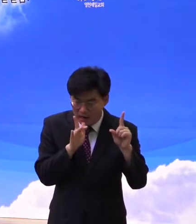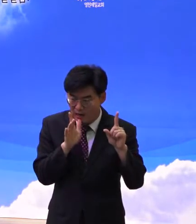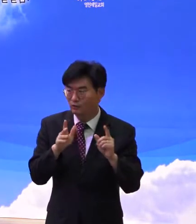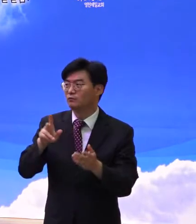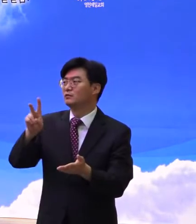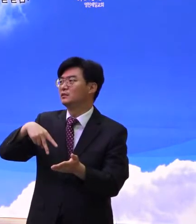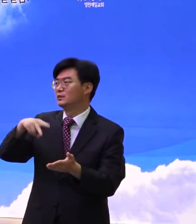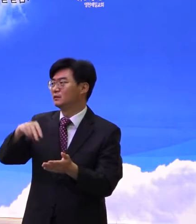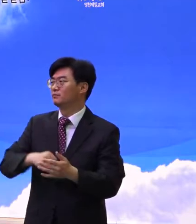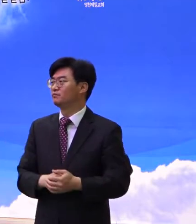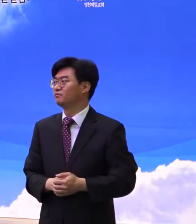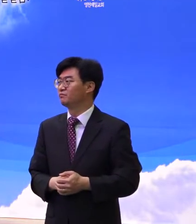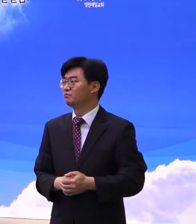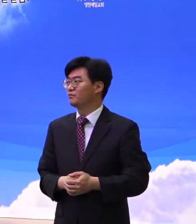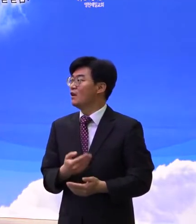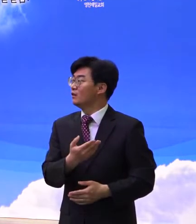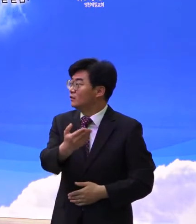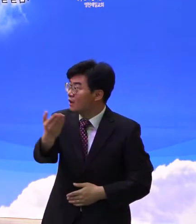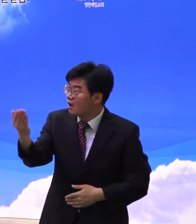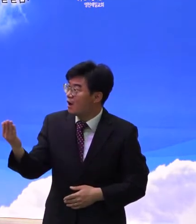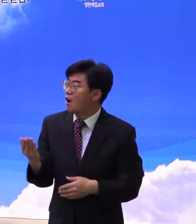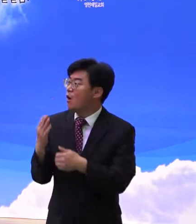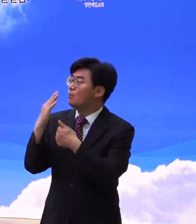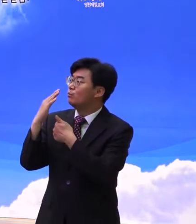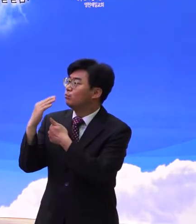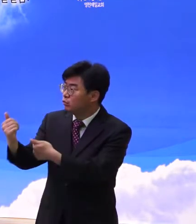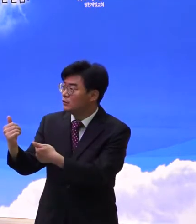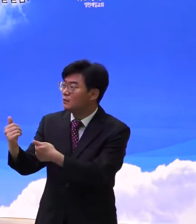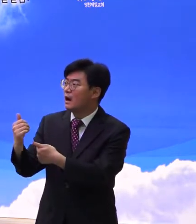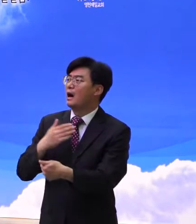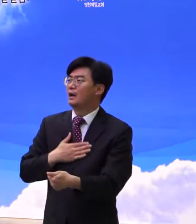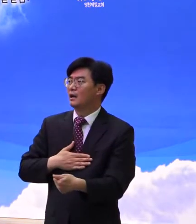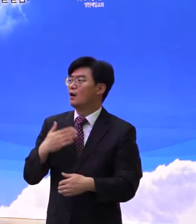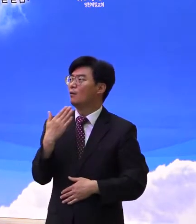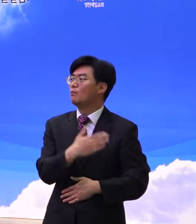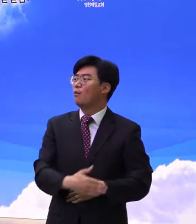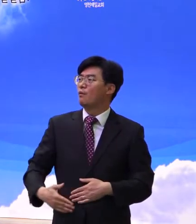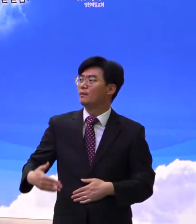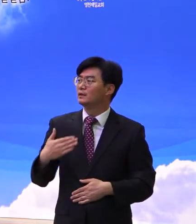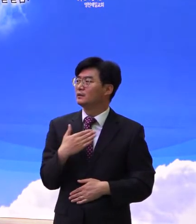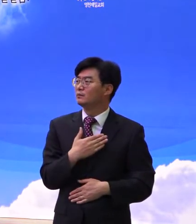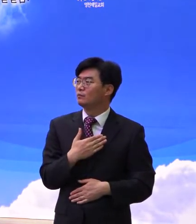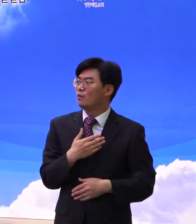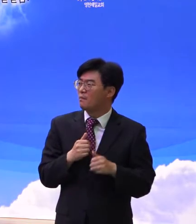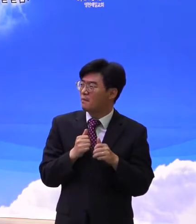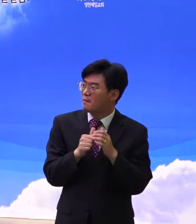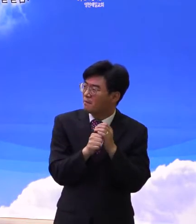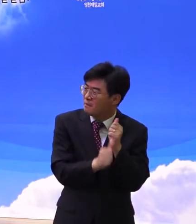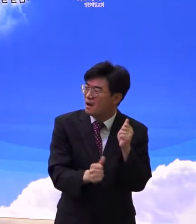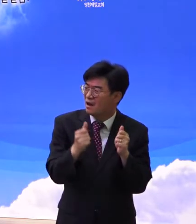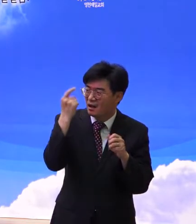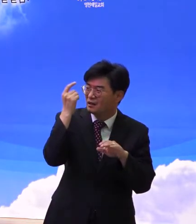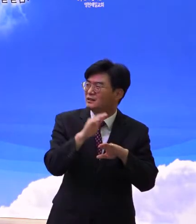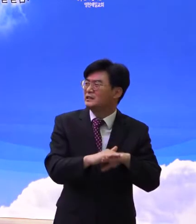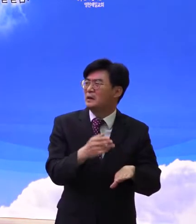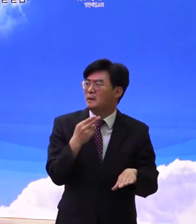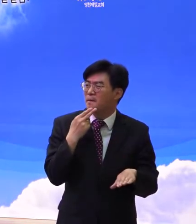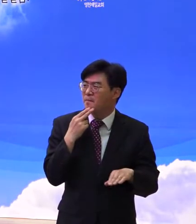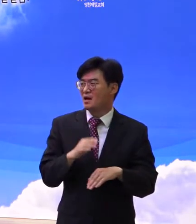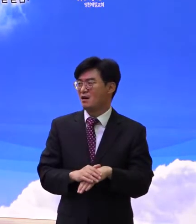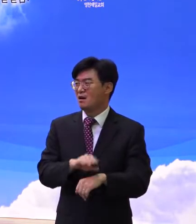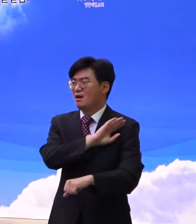시작. 형제들아 너희를 부르심을 보라. 육체를 따라 지혜로운 자가 많지 아니하며 능한